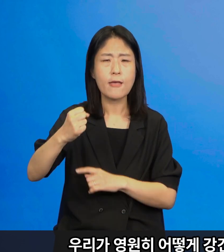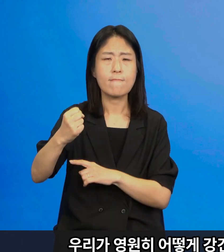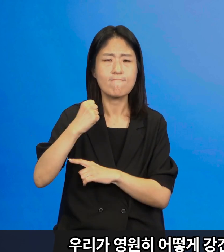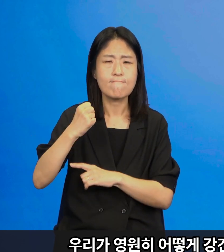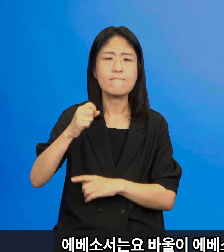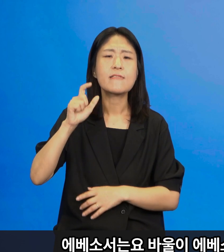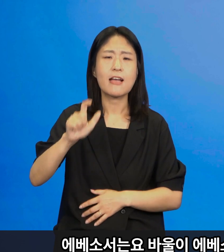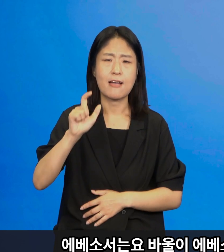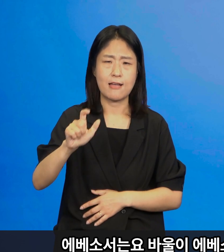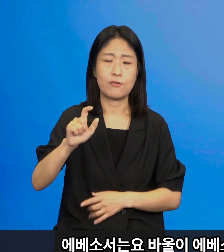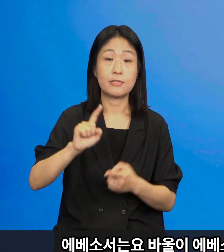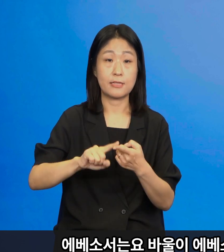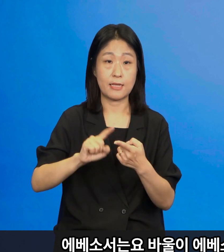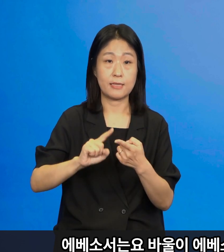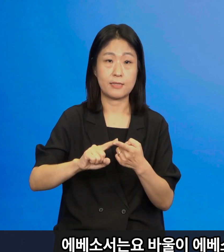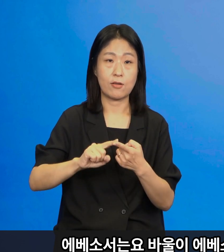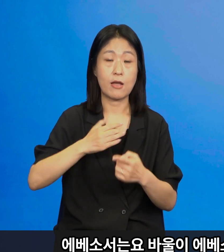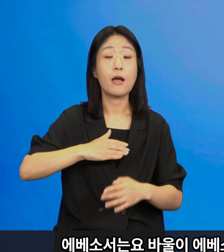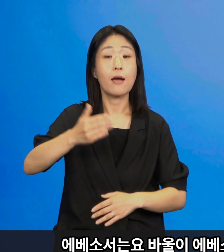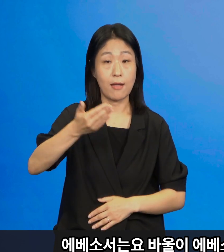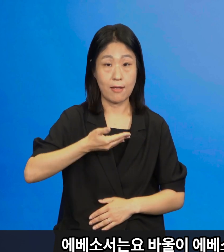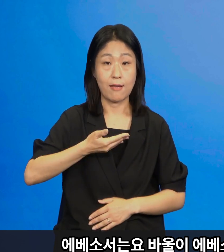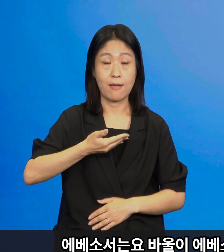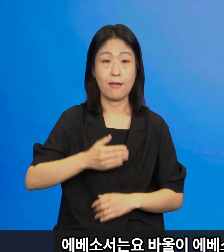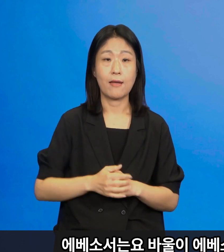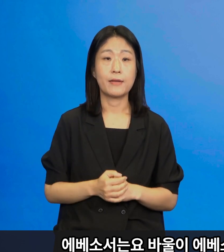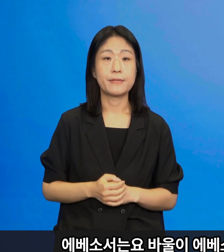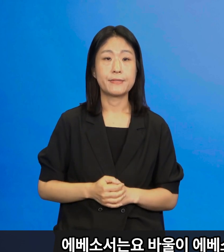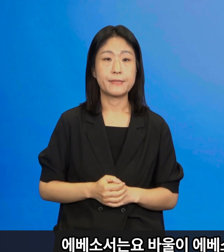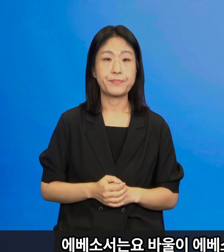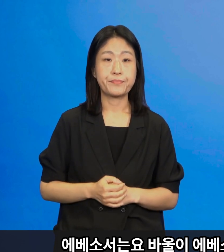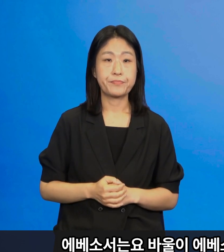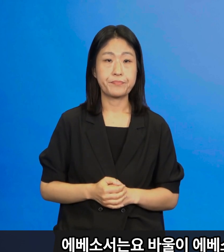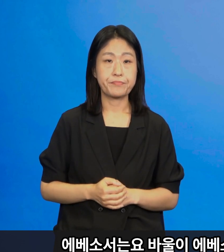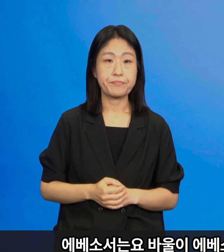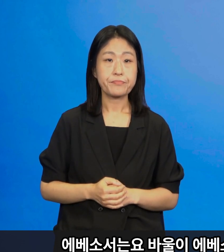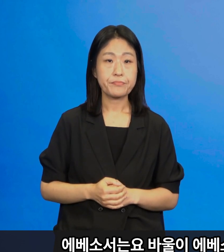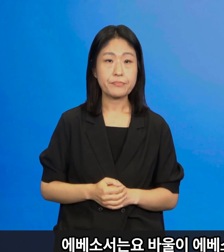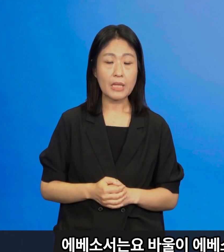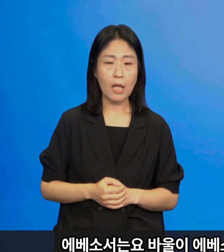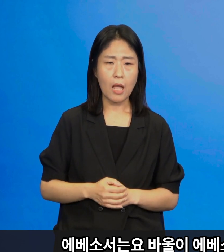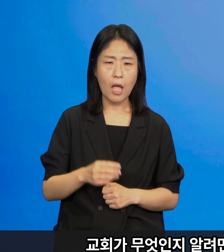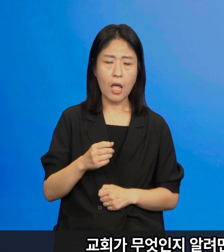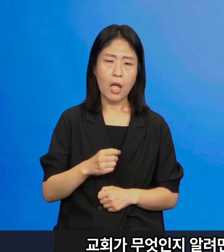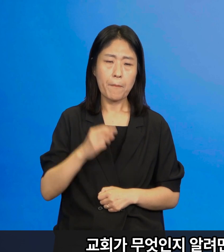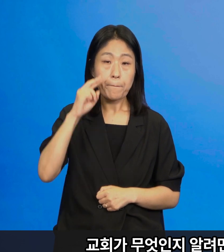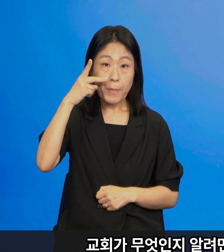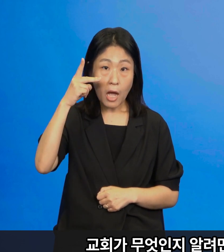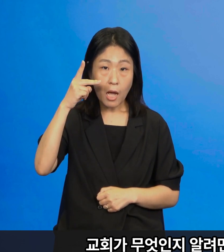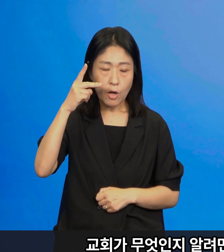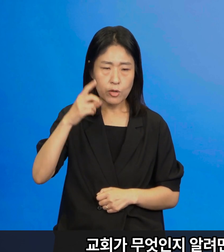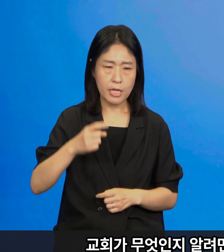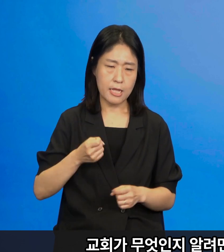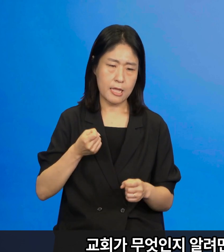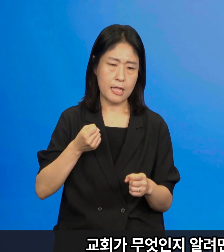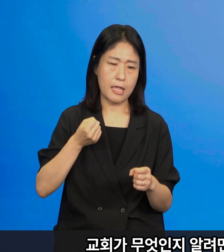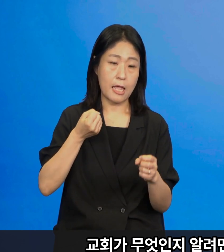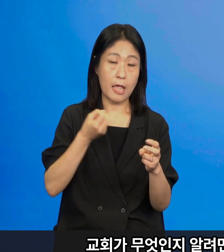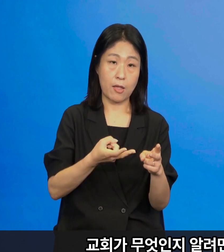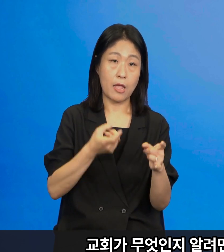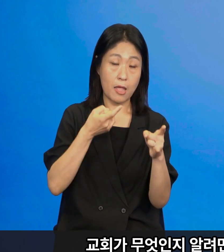알려주십니다. 에베소서는요, 바울이 에베소 교회를 향하여 쓰신 편지인데 교회가 무엇인지